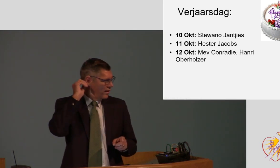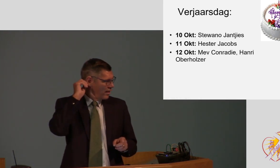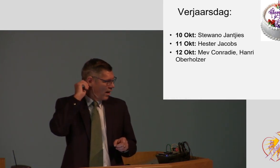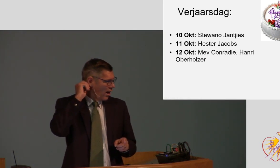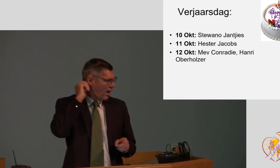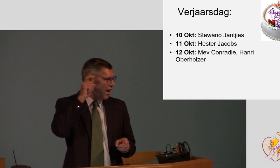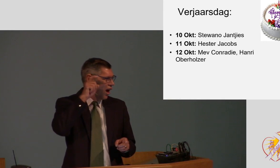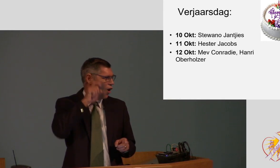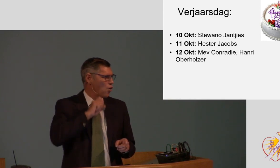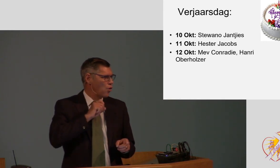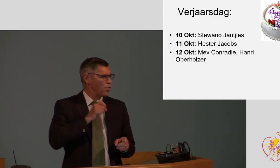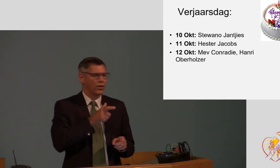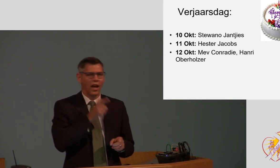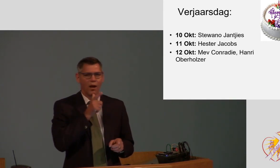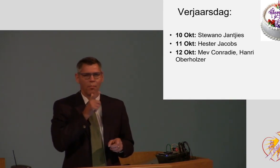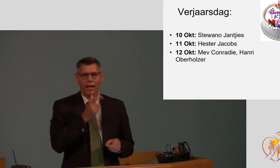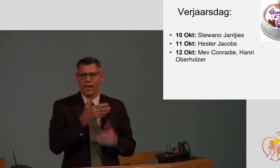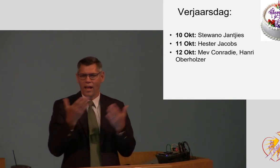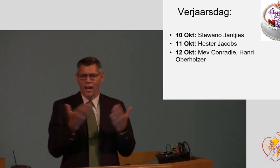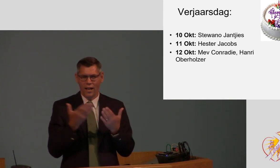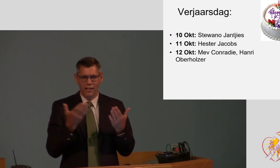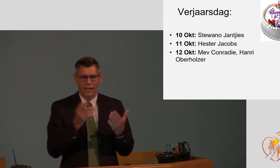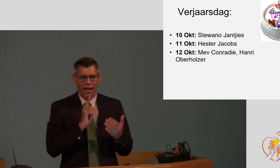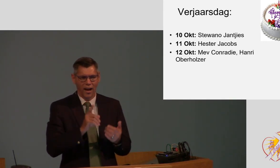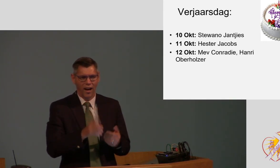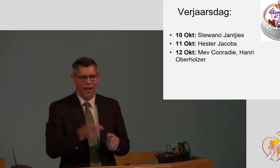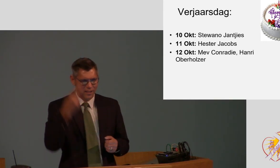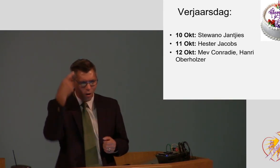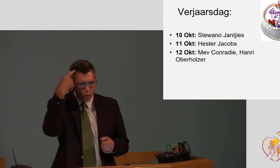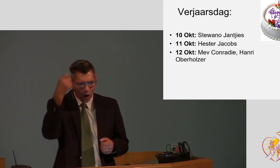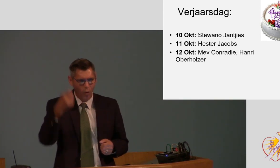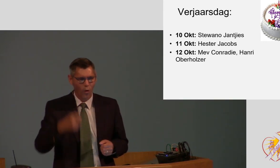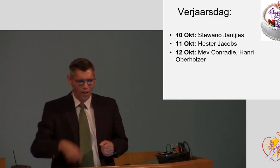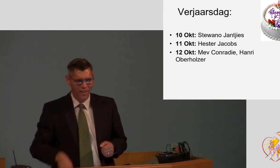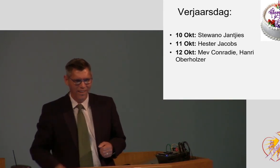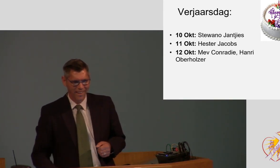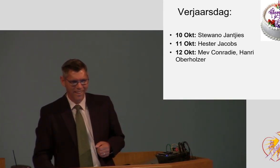al die ou Delabat leerlinge sal onthou.